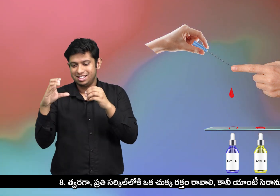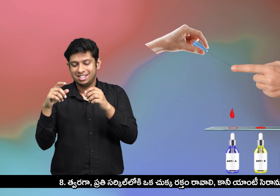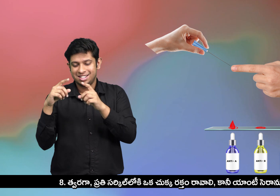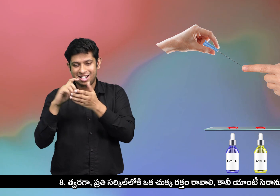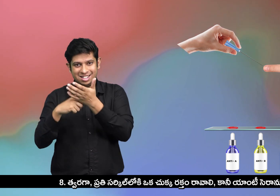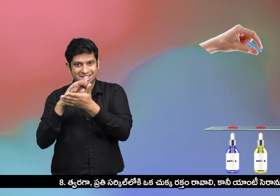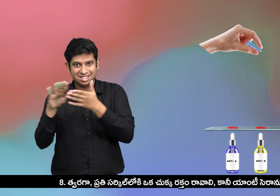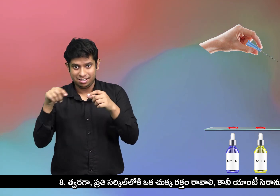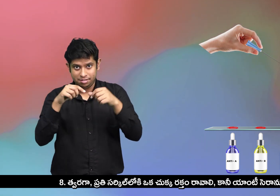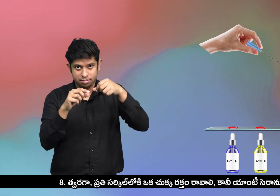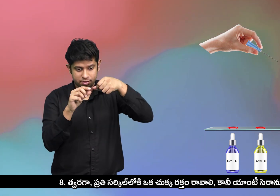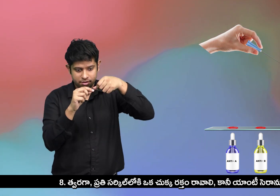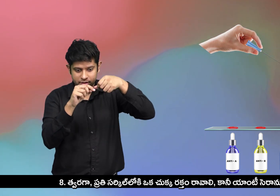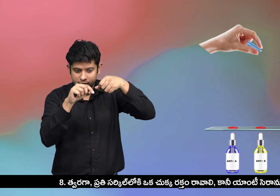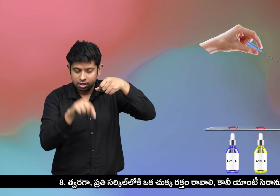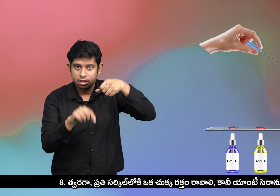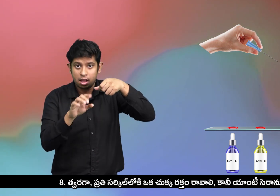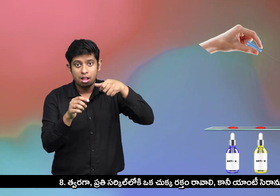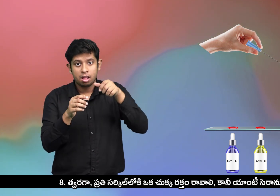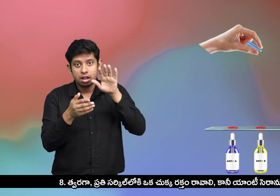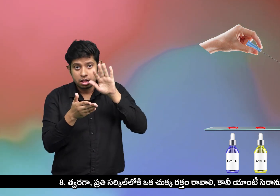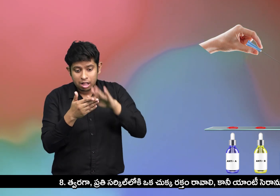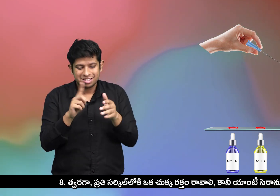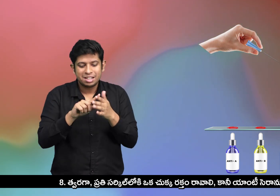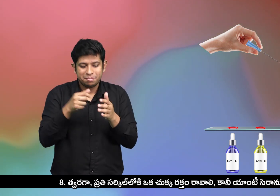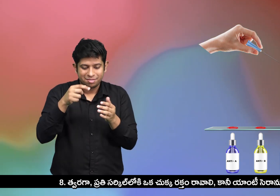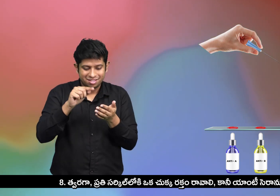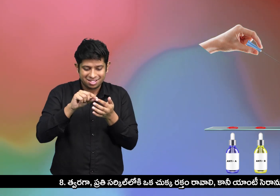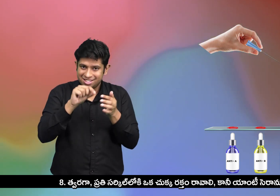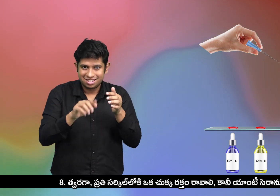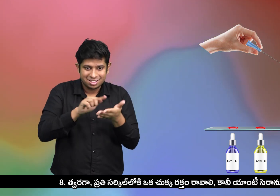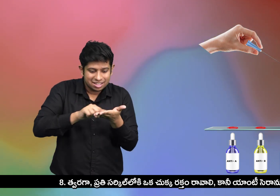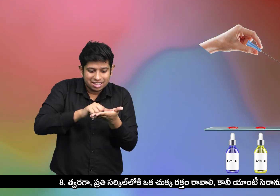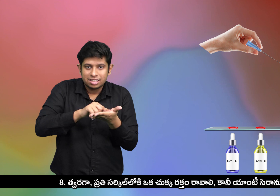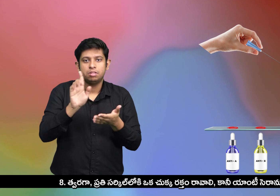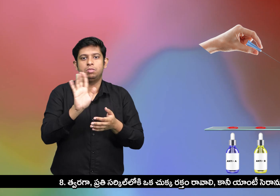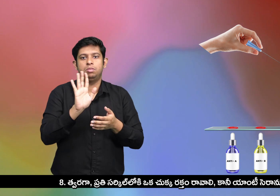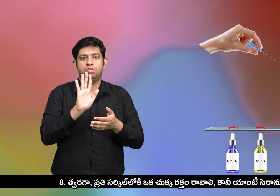రావాలి, కానీ యాంటీసెరాను తాకకూడదు.